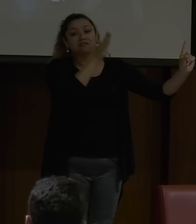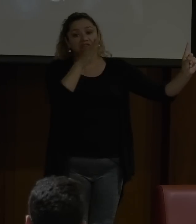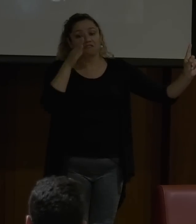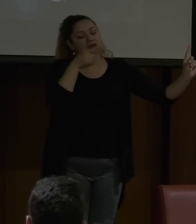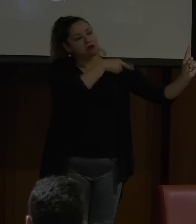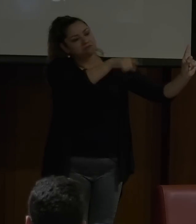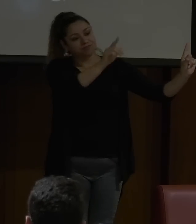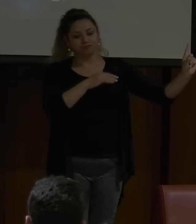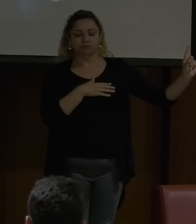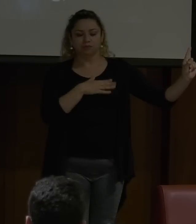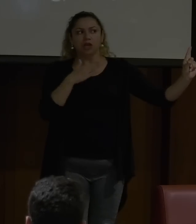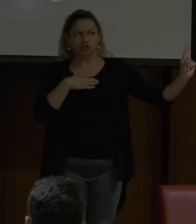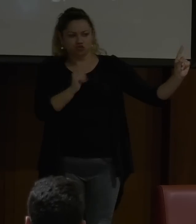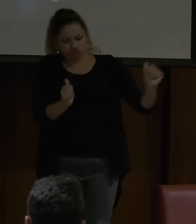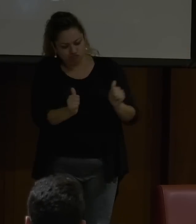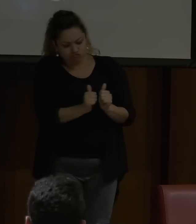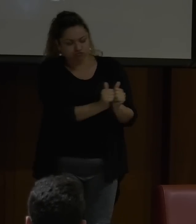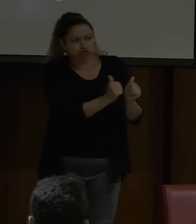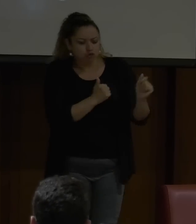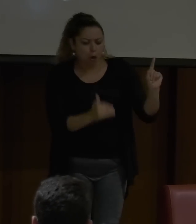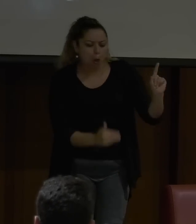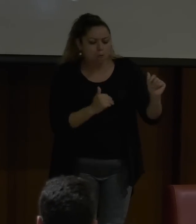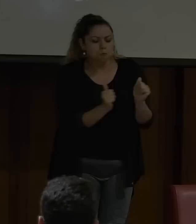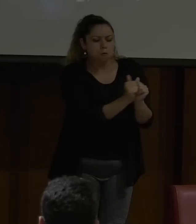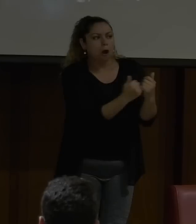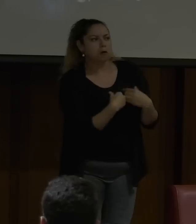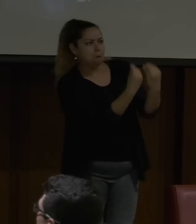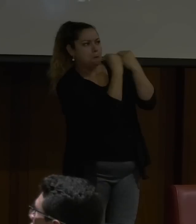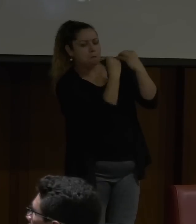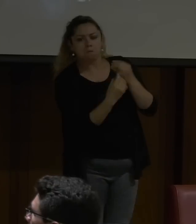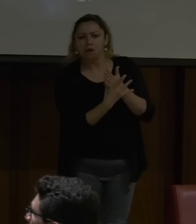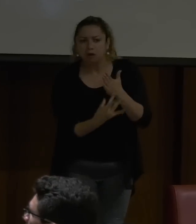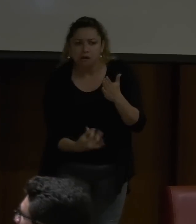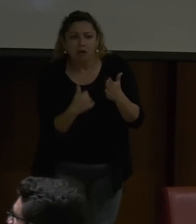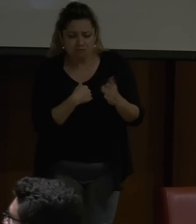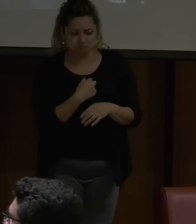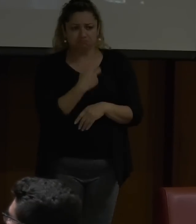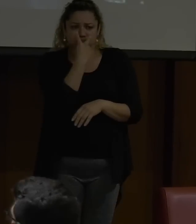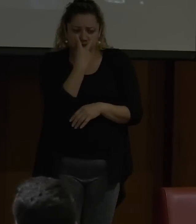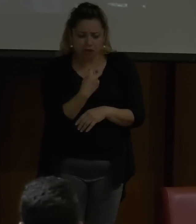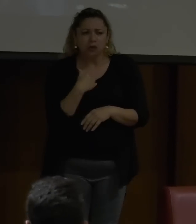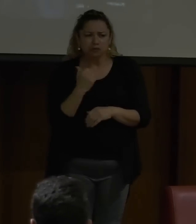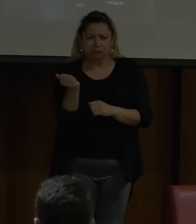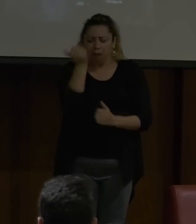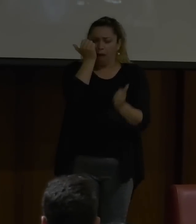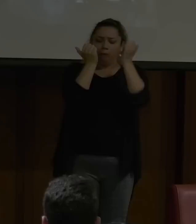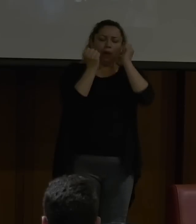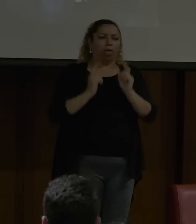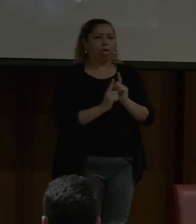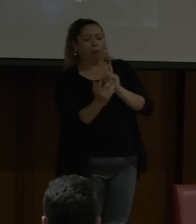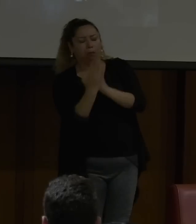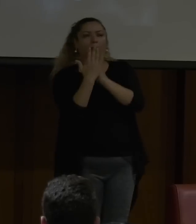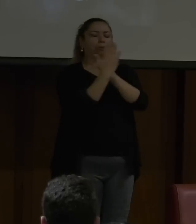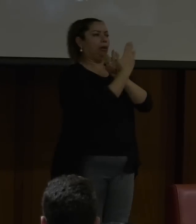Pajales. Ahí me llevaron de meses y ahí me crié. Familia pobre, niño invidente. Me di muchos golpes, nací con ese